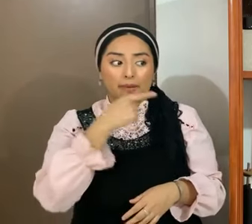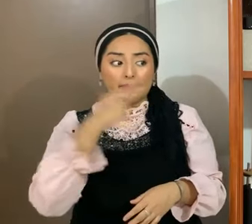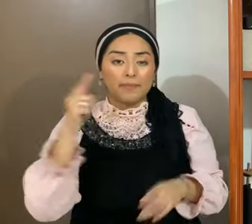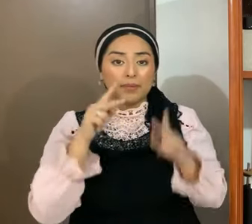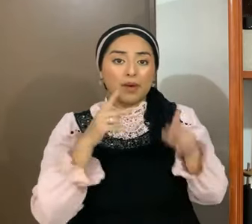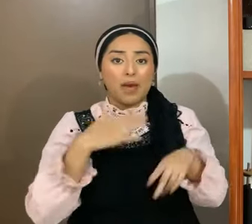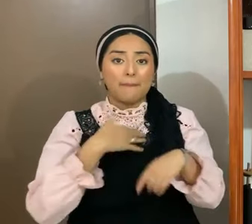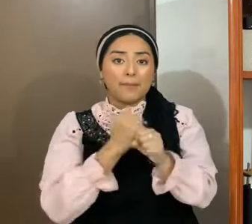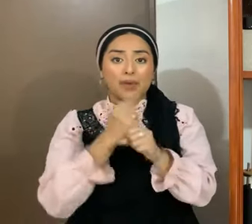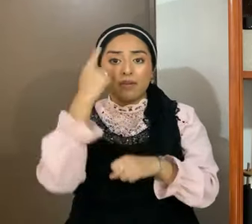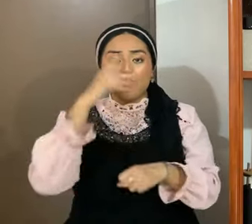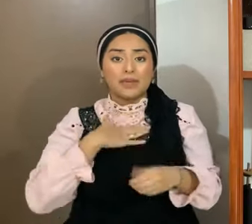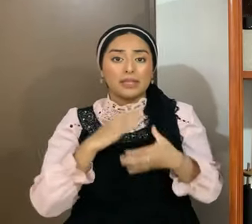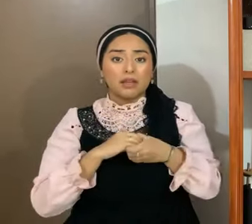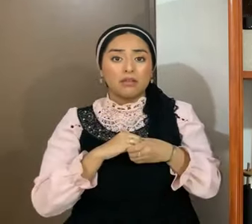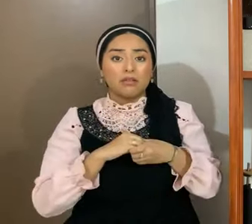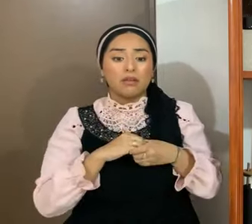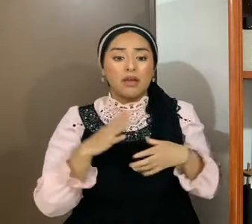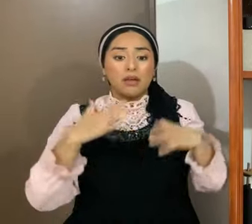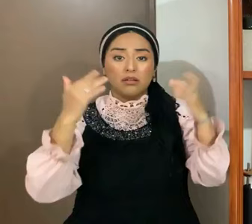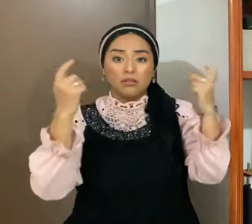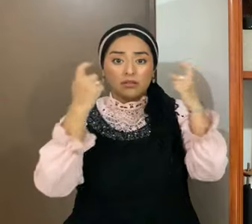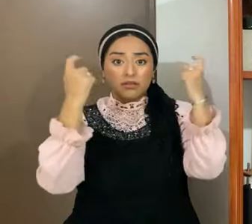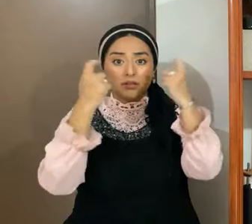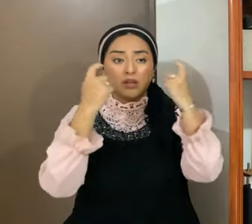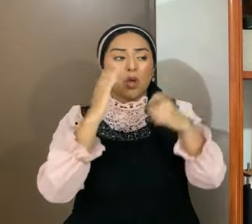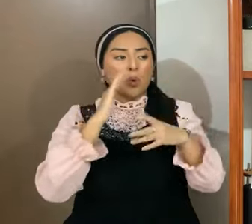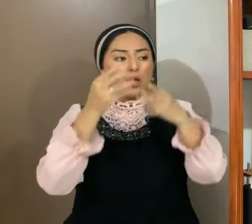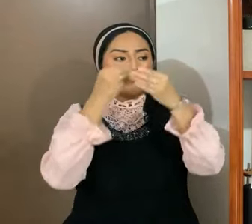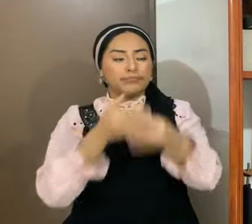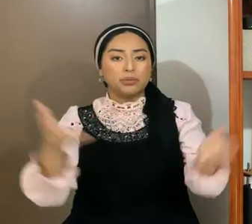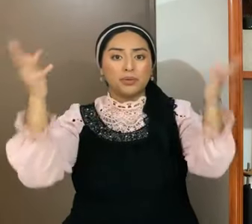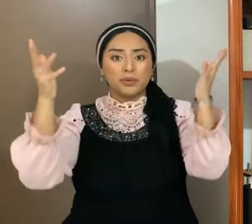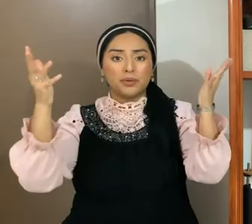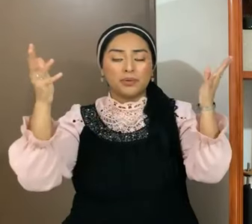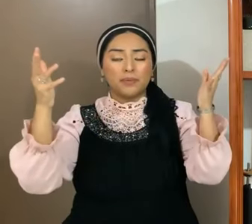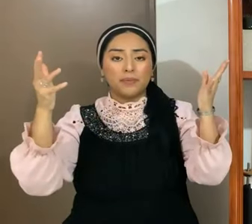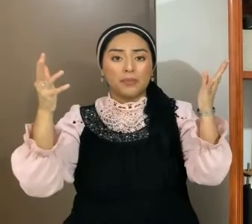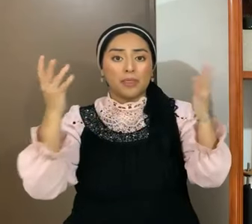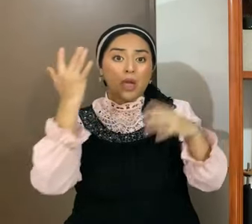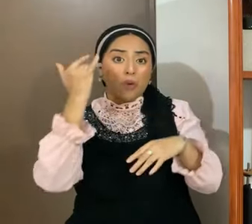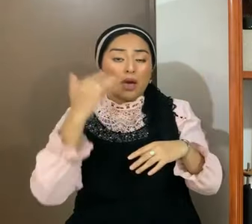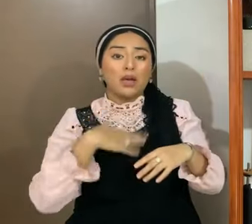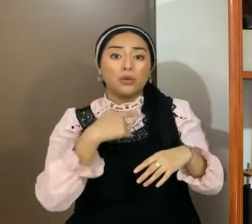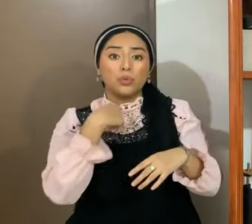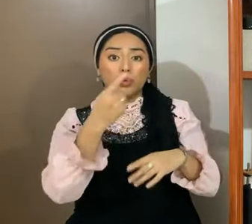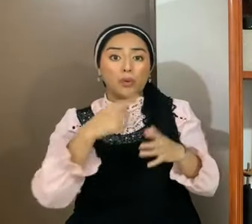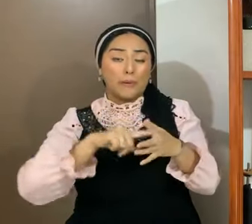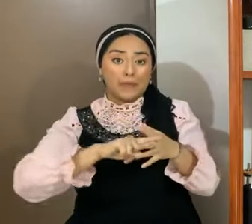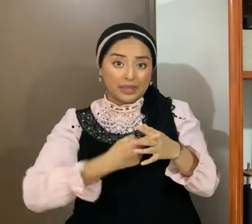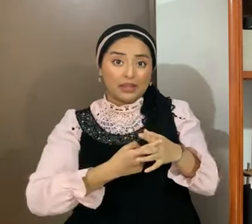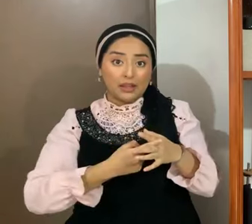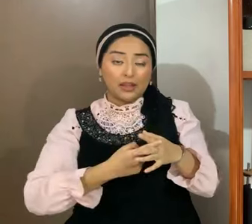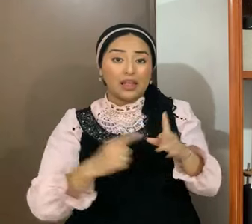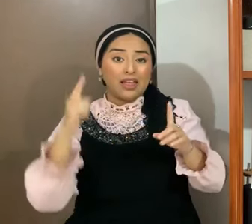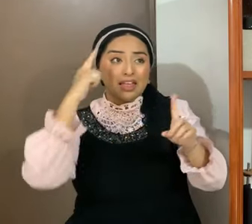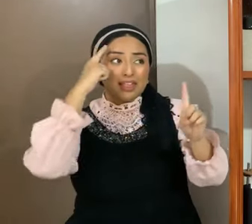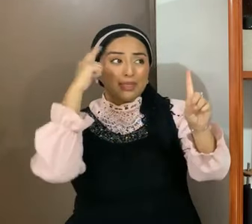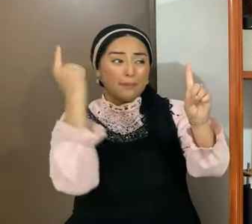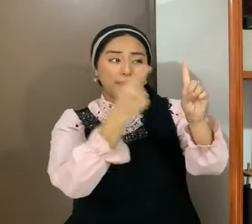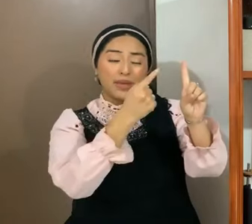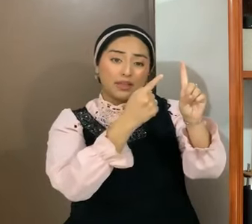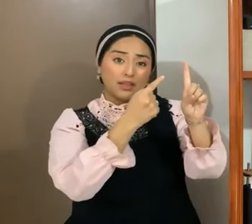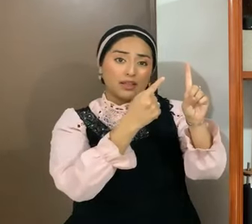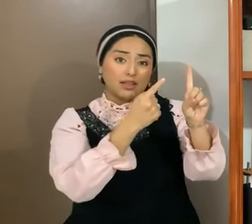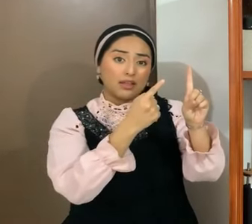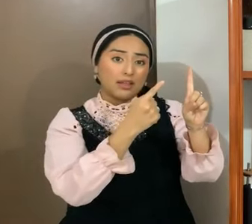que he creado para mí, mis exaltaciones publicará. Por eso les decía al inicio que la